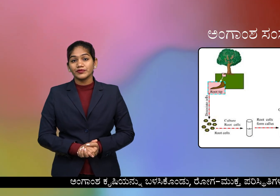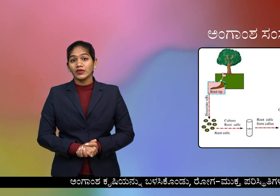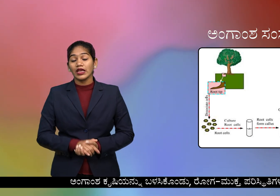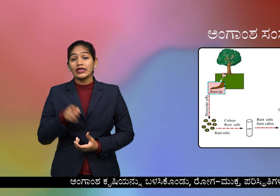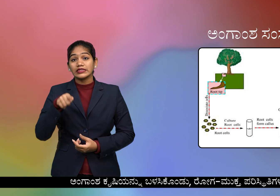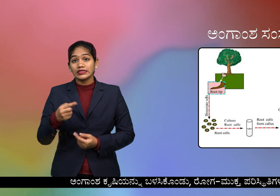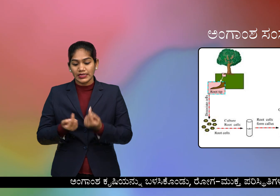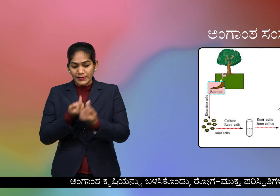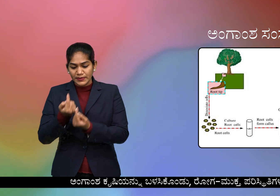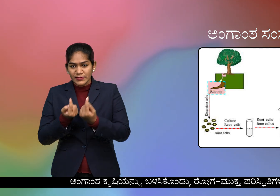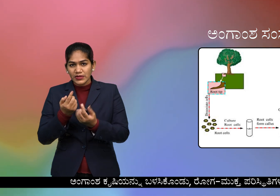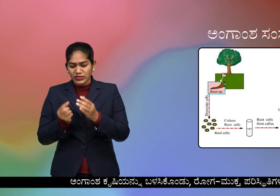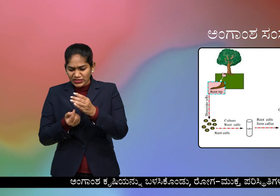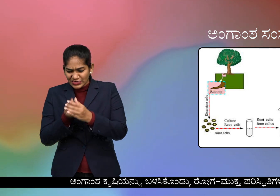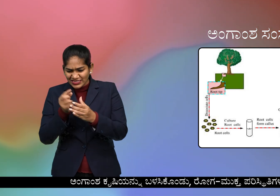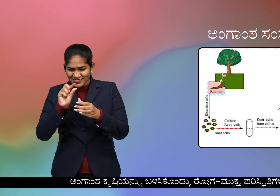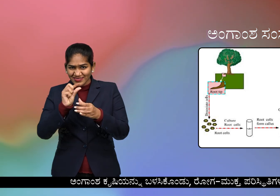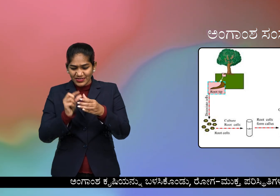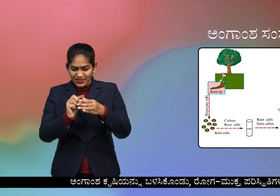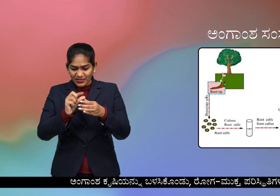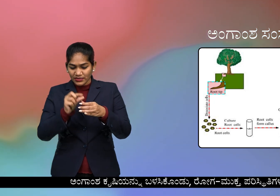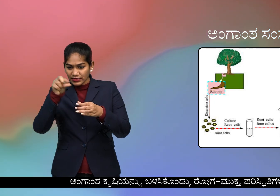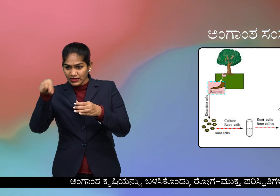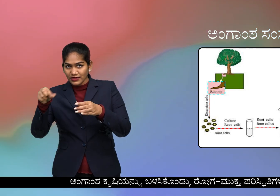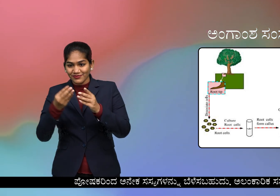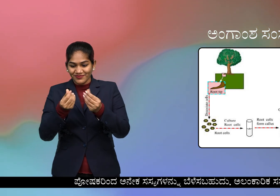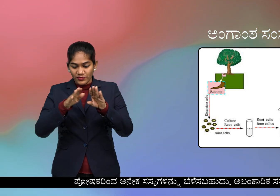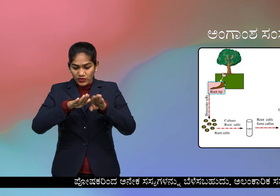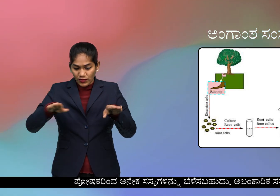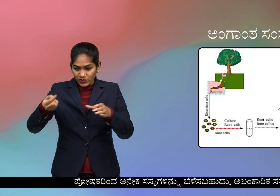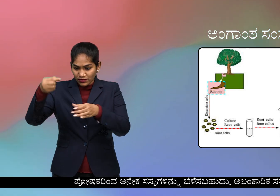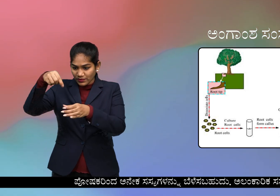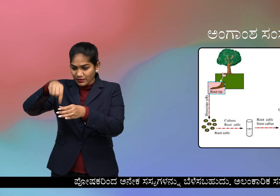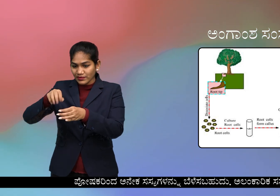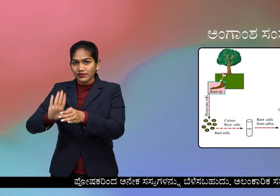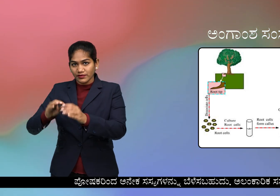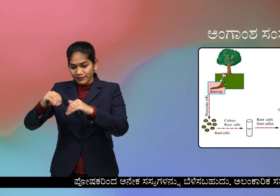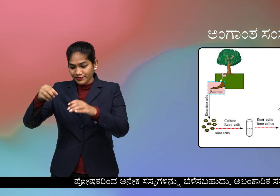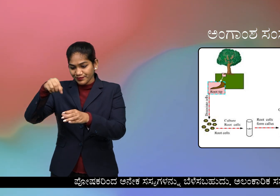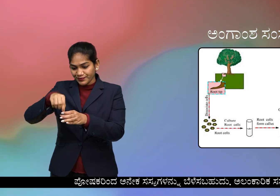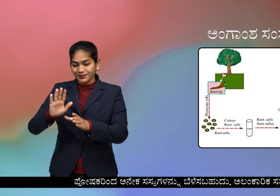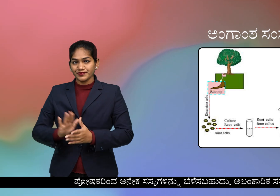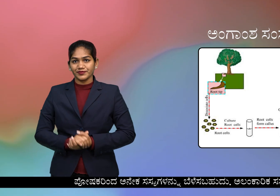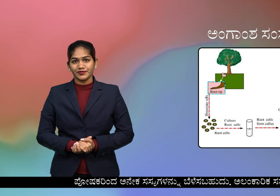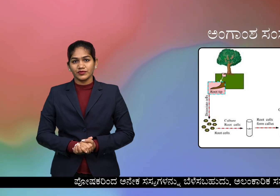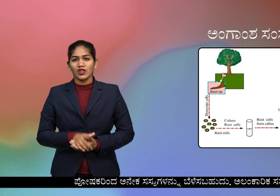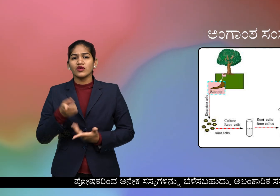ಅಂಗಾಂಶ ಕೃಷಿಯನ್ನ ಬಳಸಿಕೊಂಡು ರೋಗಮುಕ್ತ ಪರಿಸ್ಥಿತಿಗಳಲ್ಲಿ ಒಬ್ಬ ಪೋಷಕರಿಂದ ಅನೇಕ ಸಸ್ಯಗಳನ್ನ ಬೆಳೆಸಬಹುದು. ಅಲಂಕಾರಿಕ